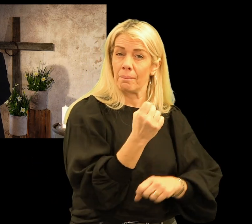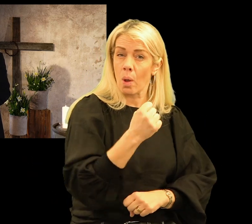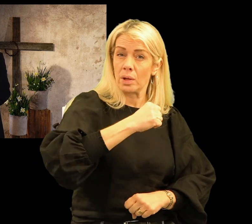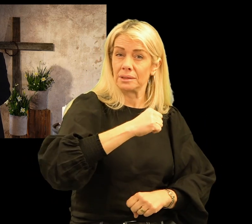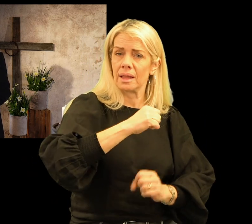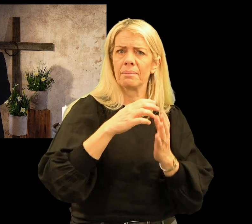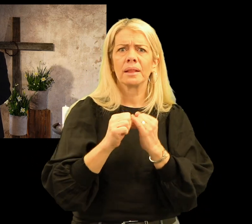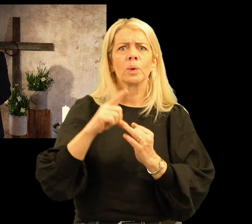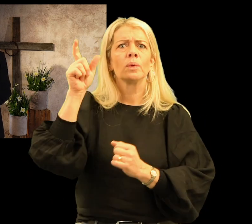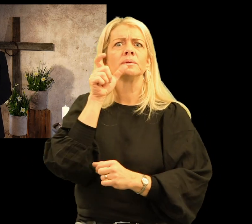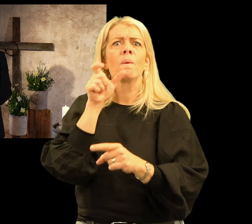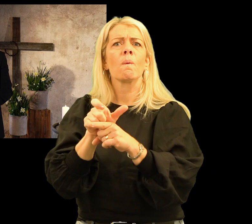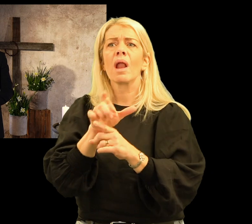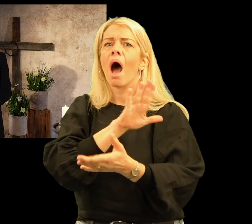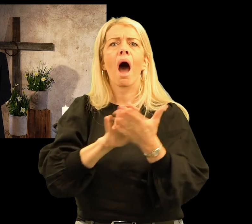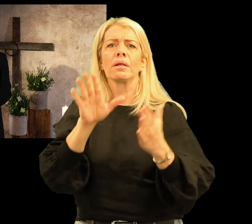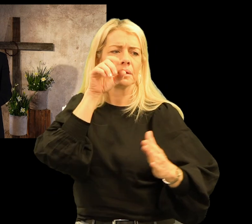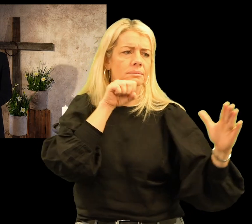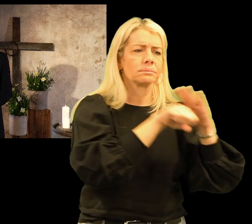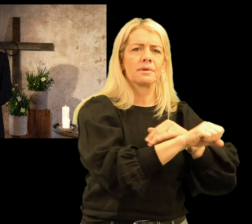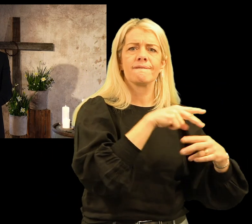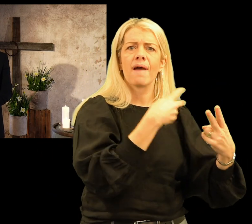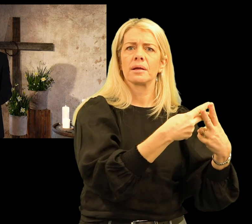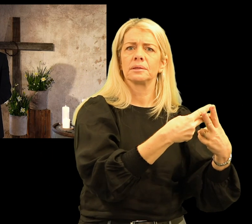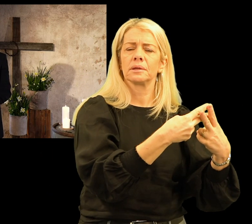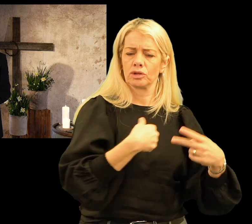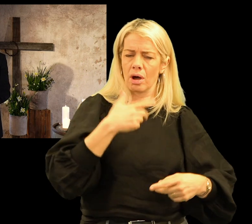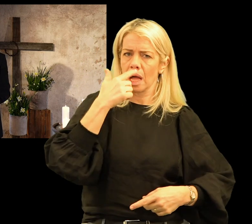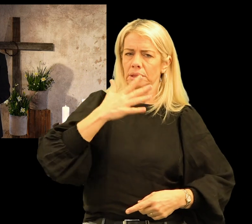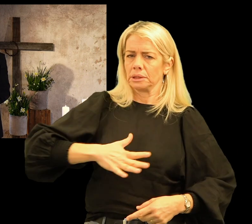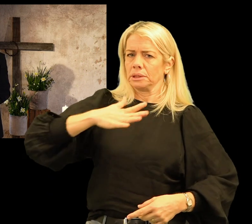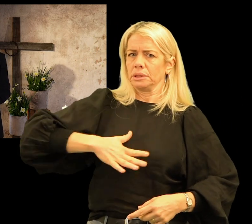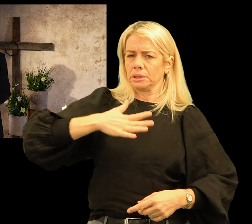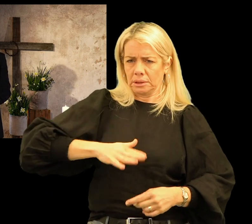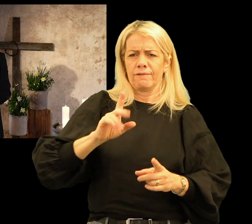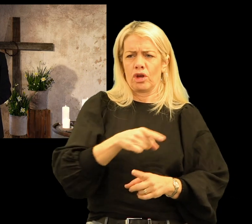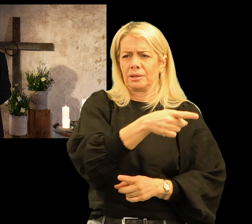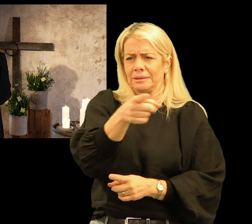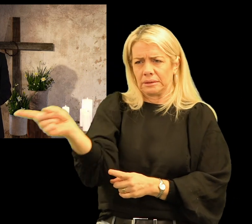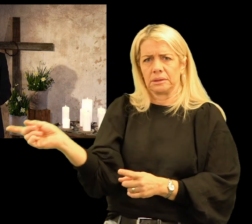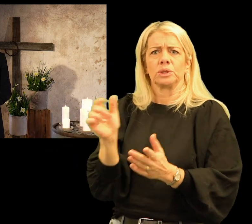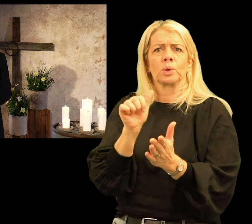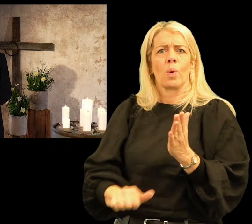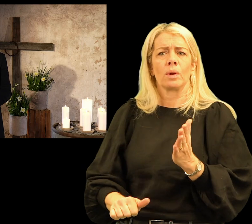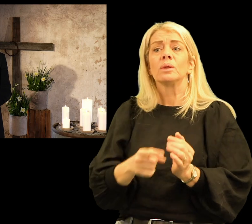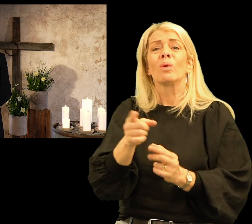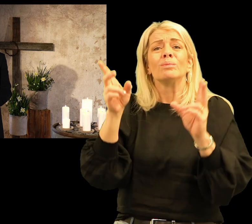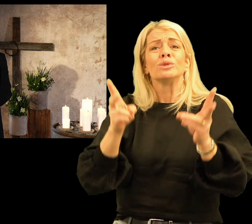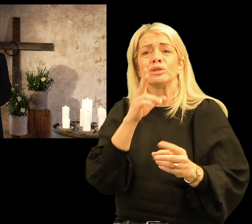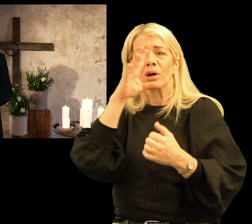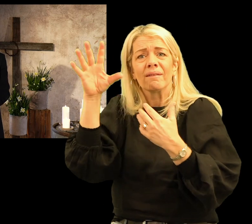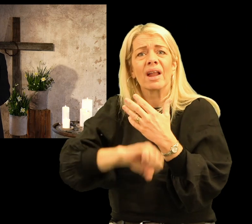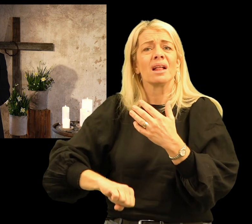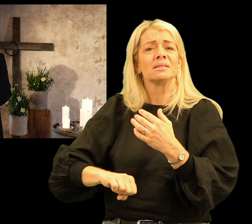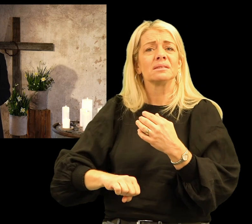ord har inte fängslats. Jag uthärdar allt för de utvaldas skull, för att också de ska vinna